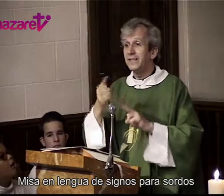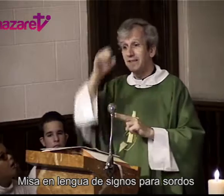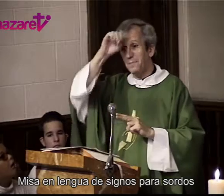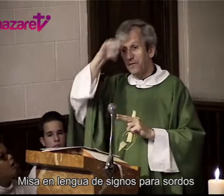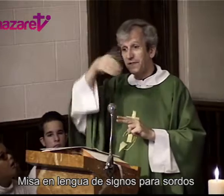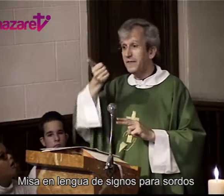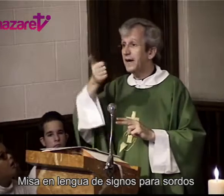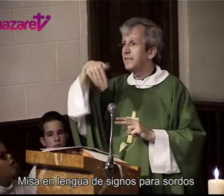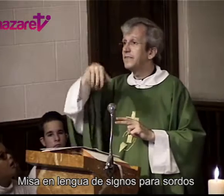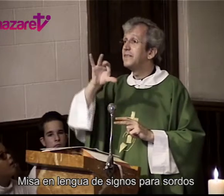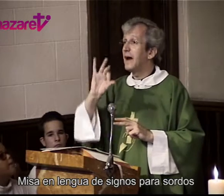la profecía de Amós,